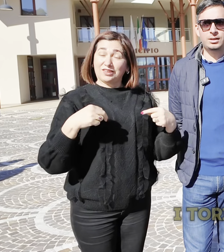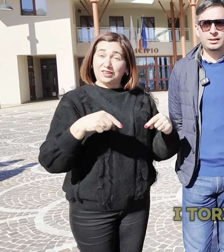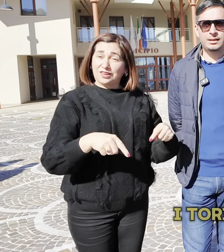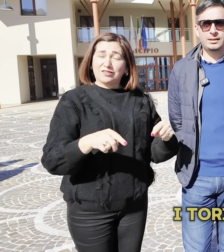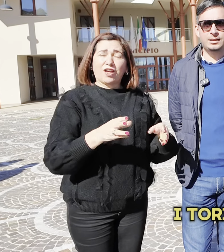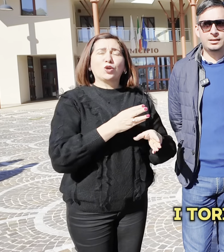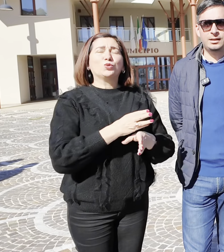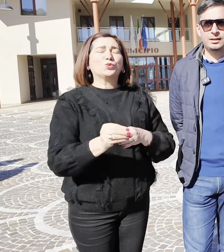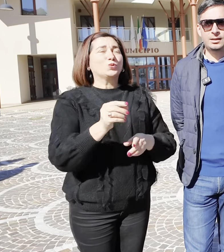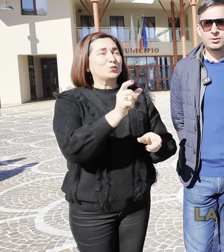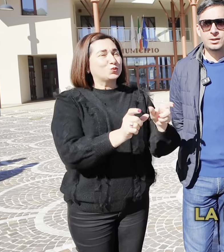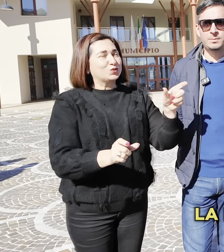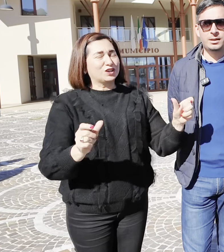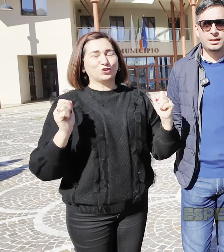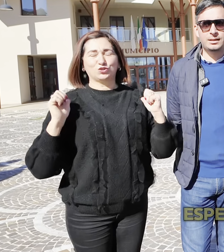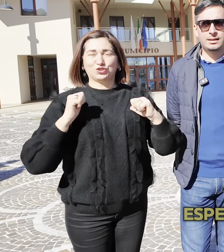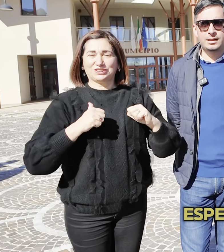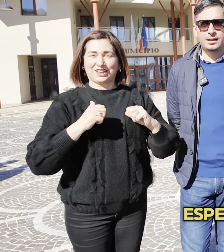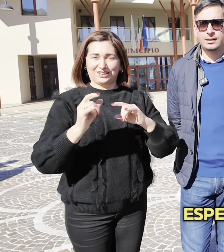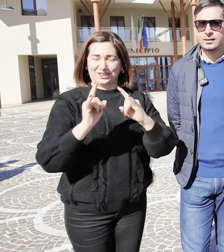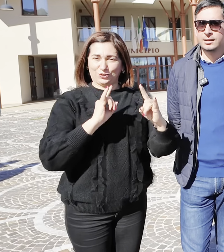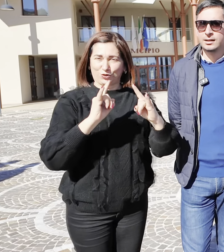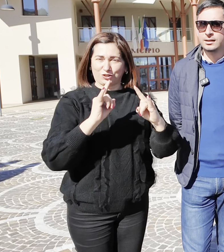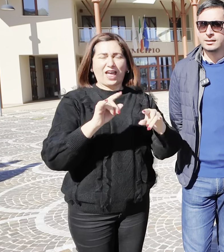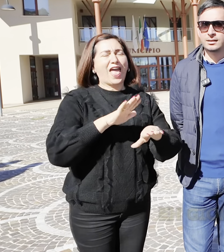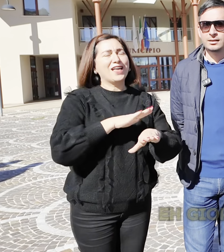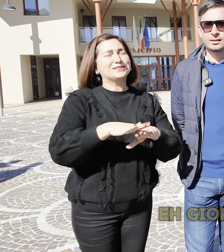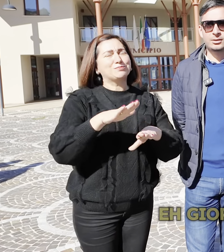tutti i torricellesi la loro esperienza